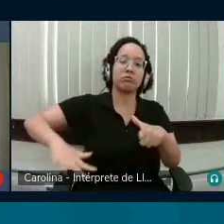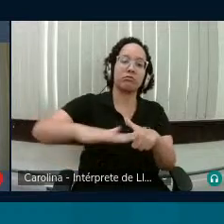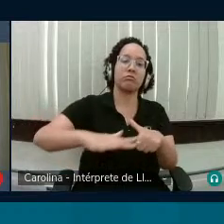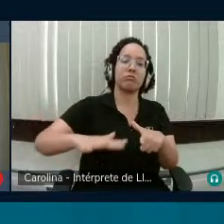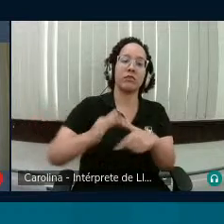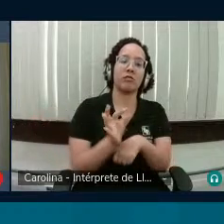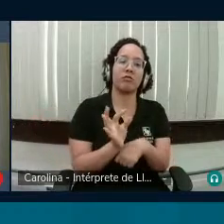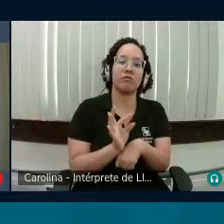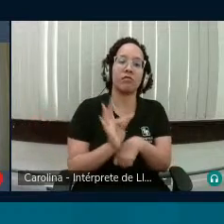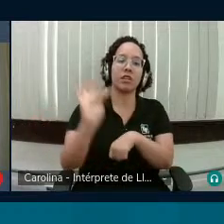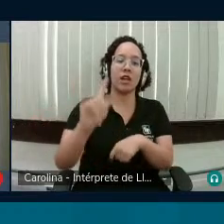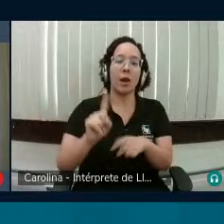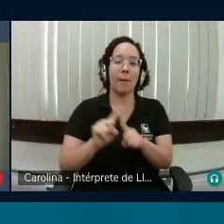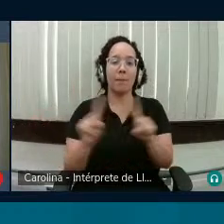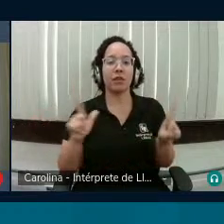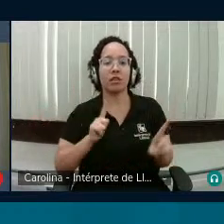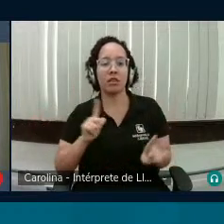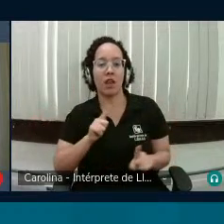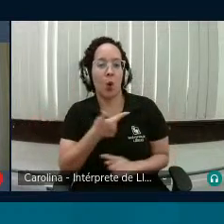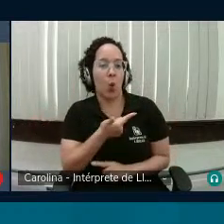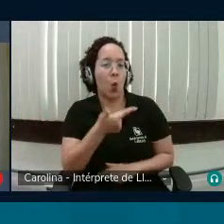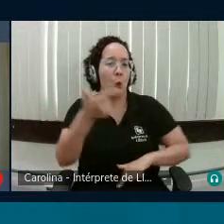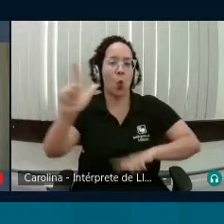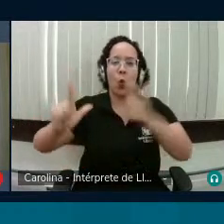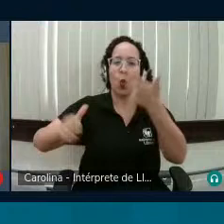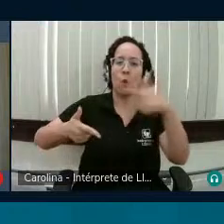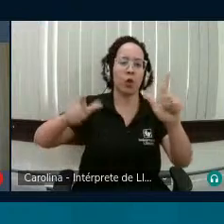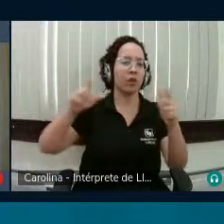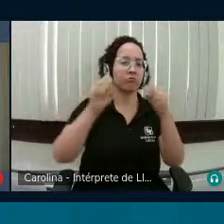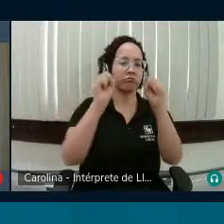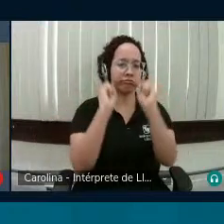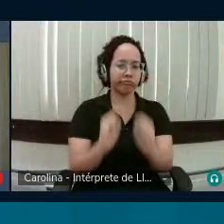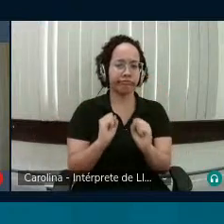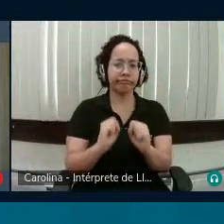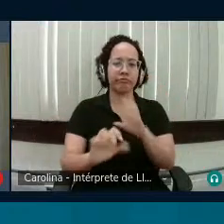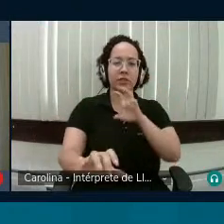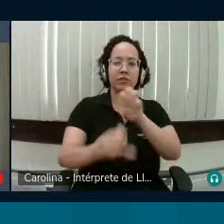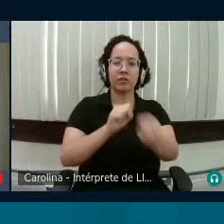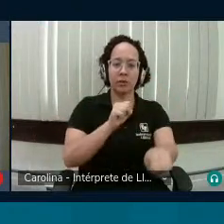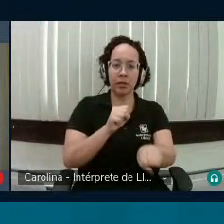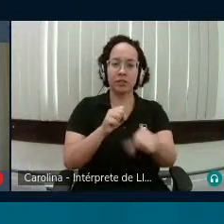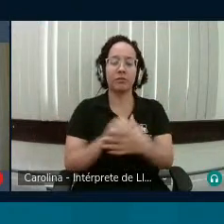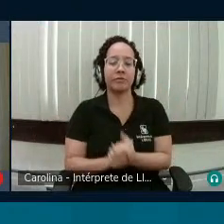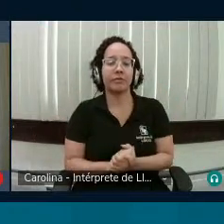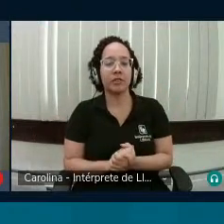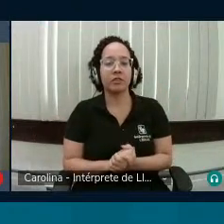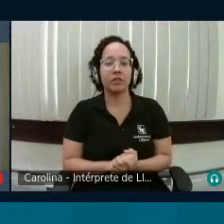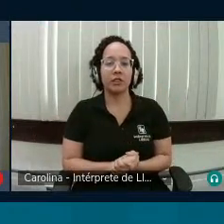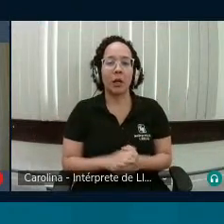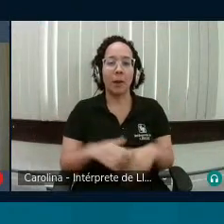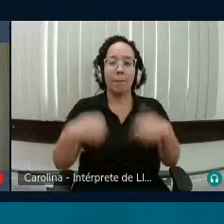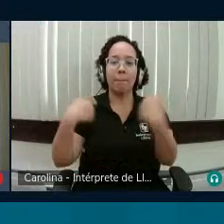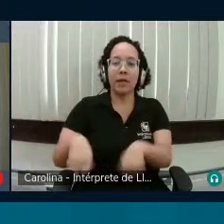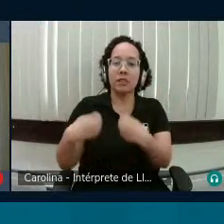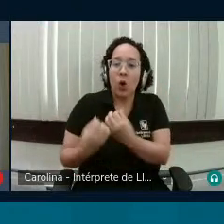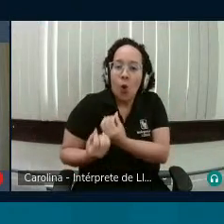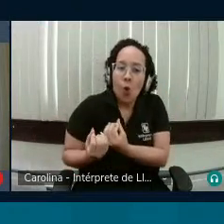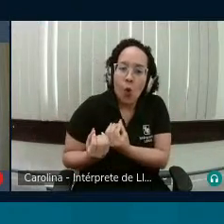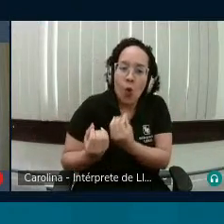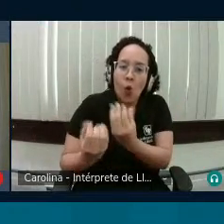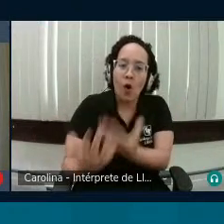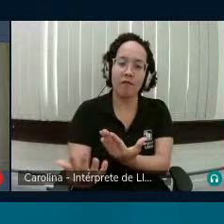redes que pode participar de uma formação, de que a gente precisa oferecer, né,